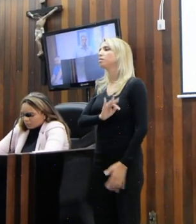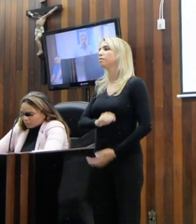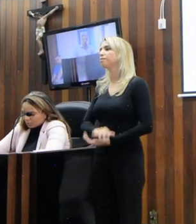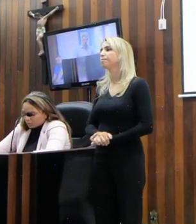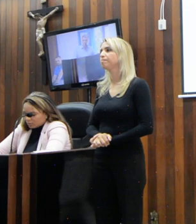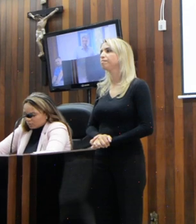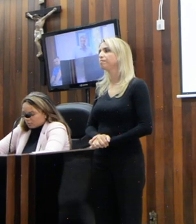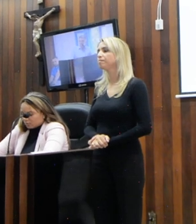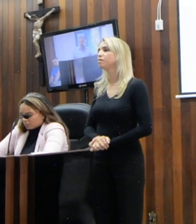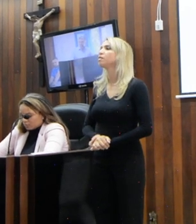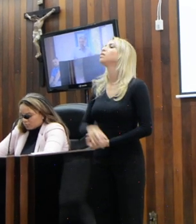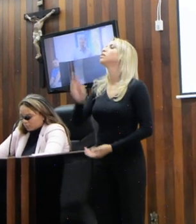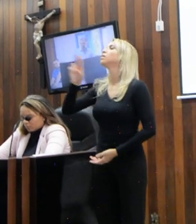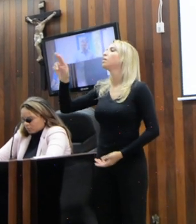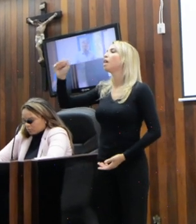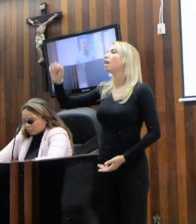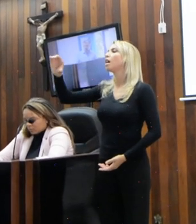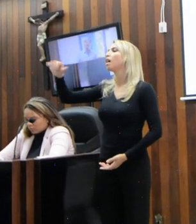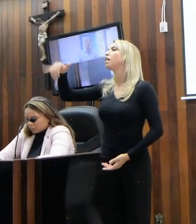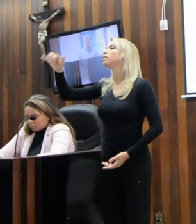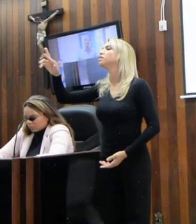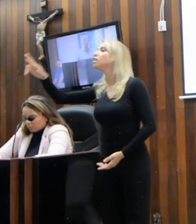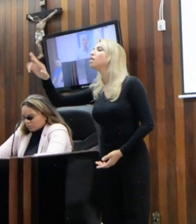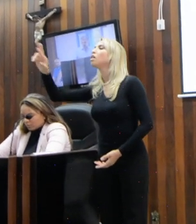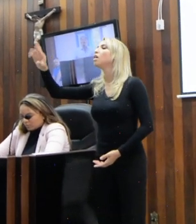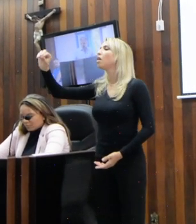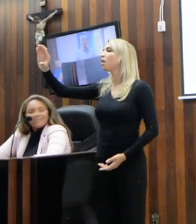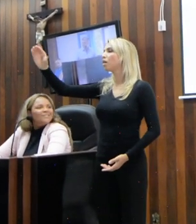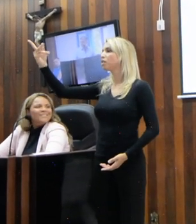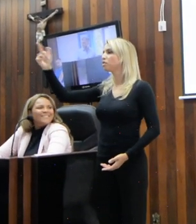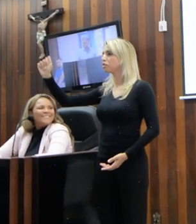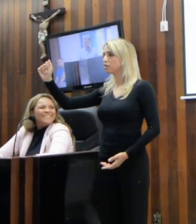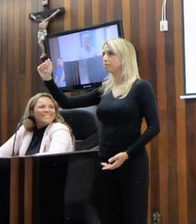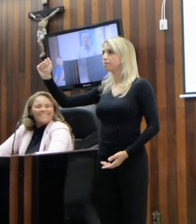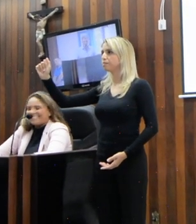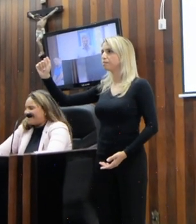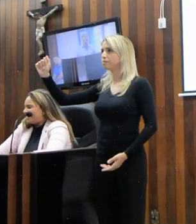assim Rocha, não sei se esqueci de mais algum.